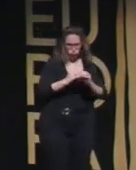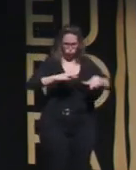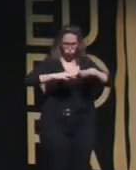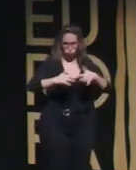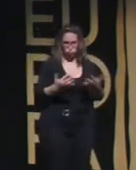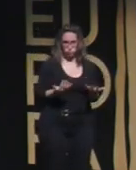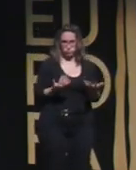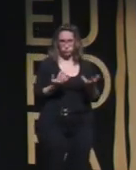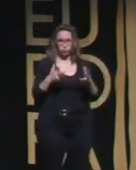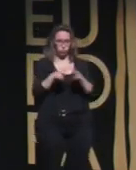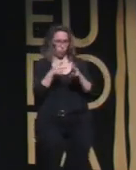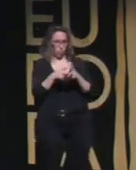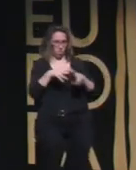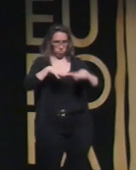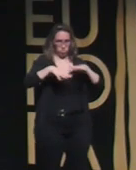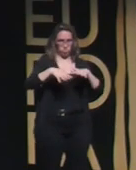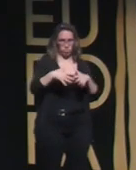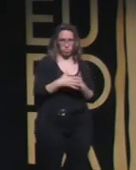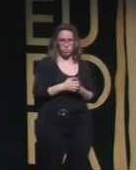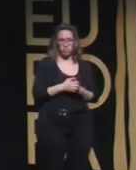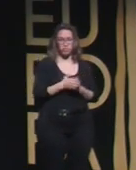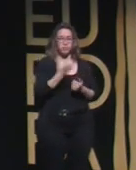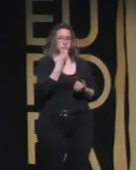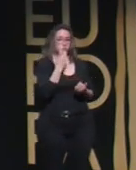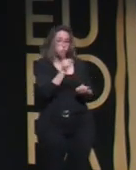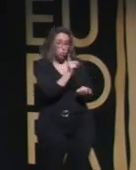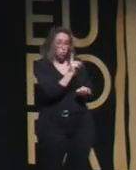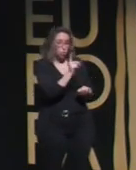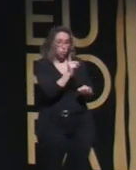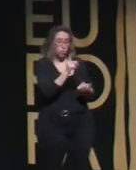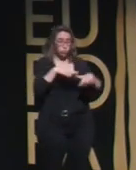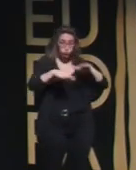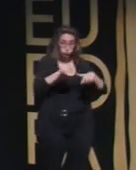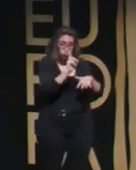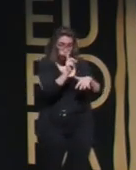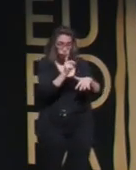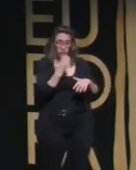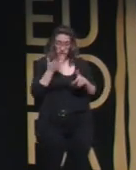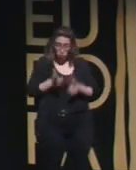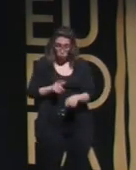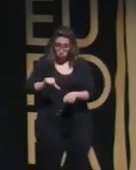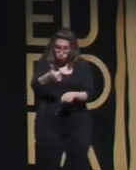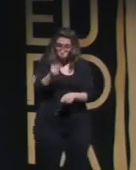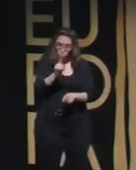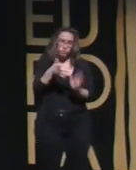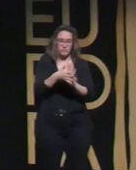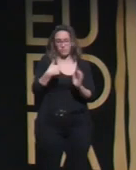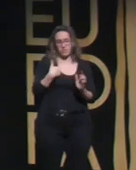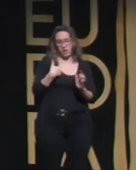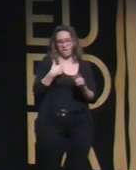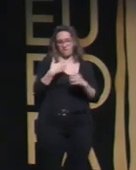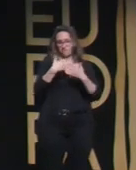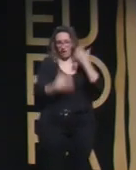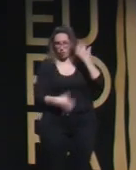es pragmática, de la que somos un poco víctimas porque no conseguimos, si no conseguimos que nuestros hijos aprueben, es que estamos fracasando como padres. O sea, valoramos